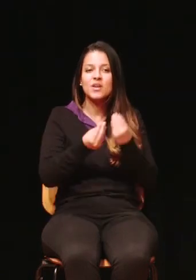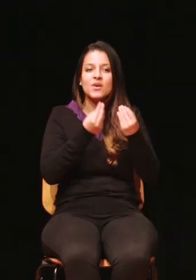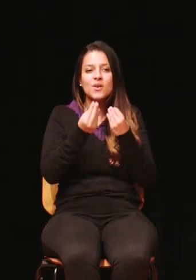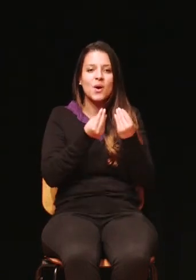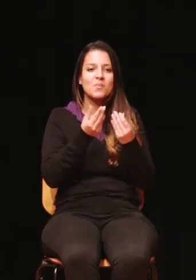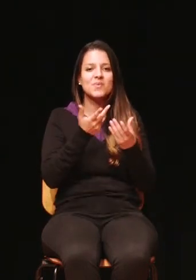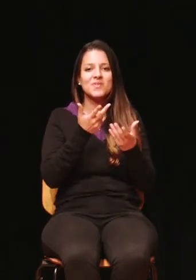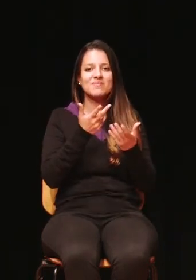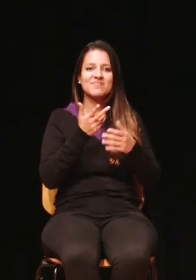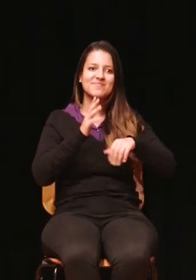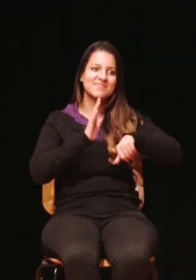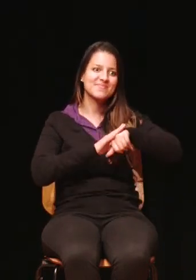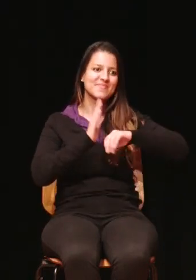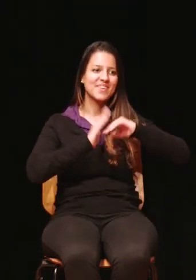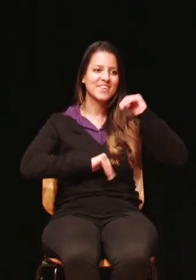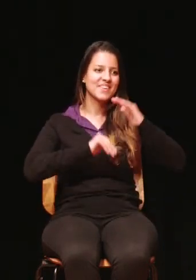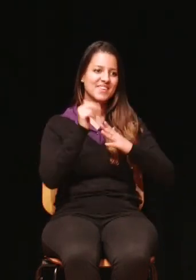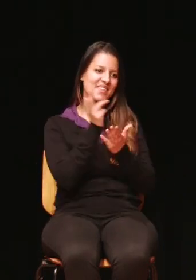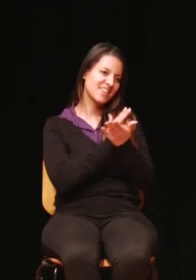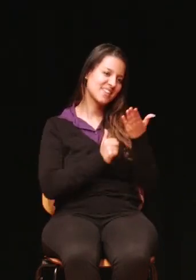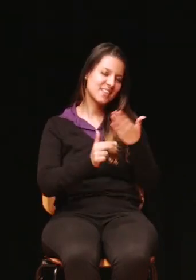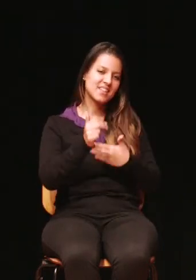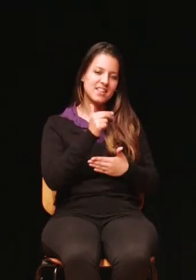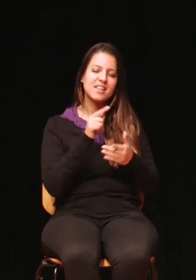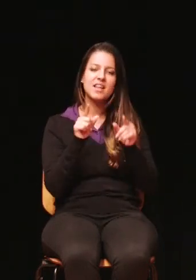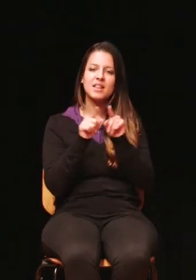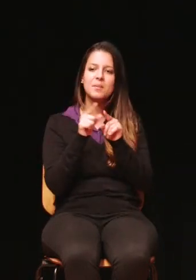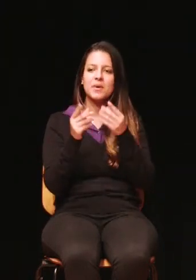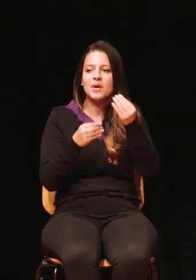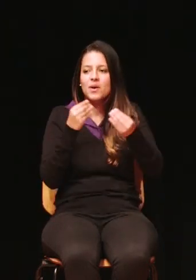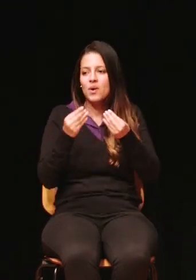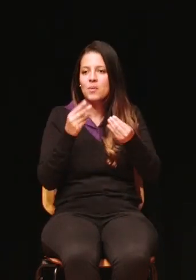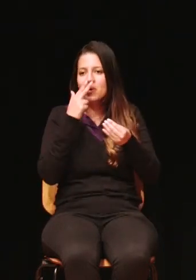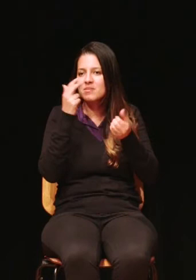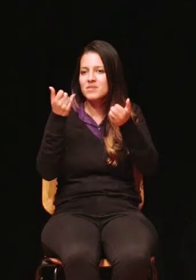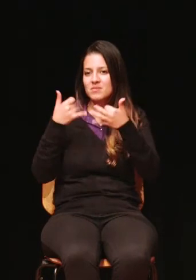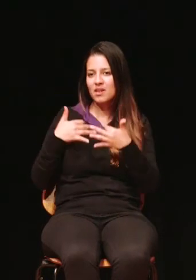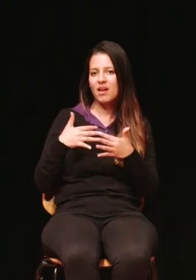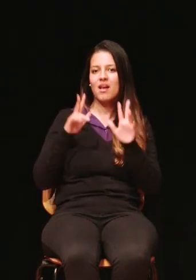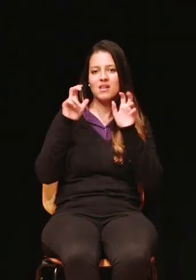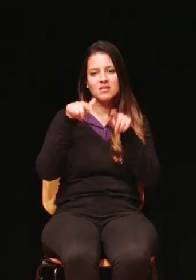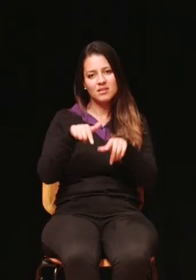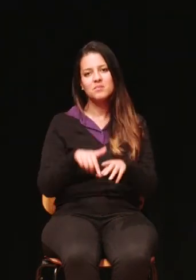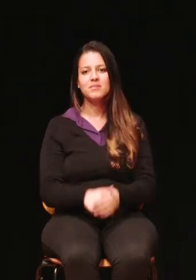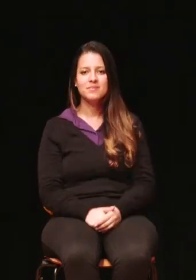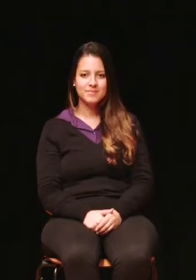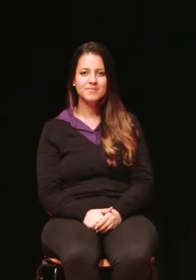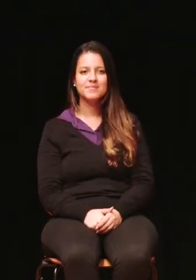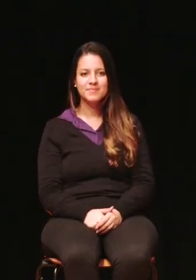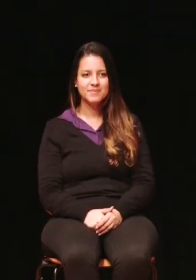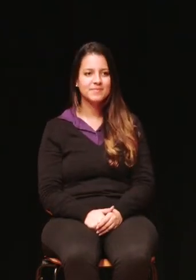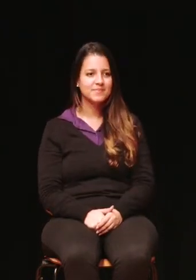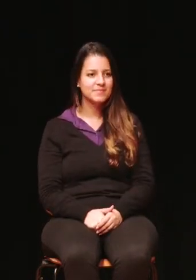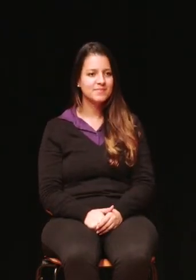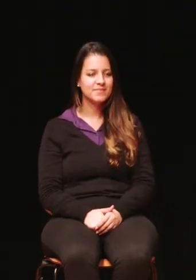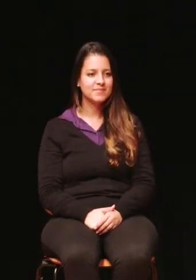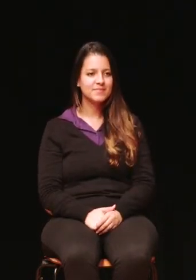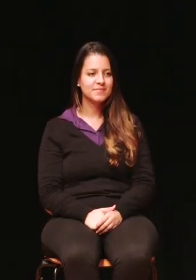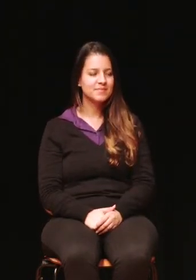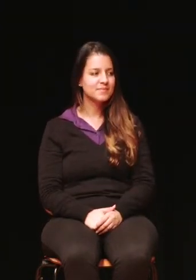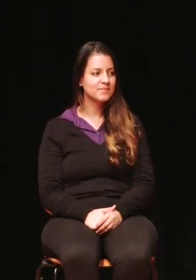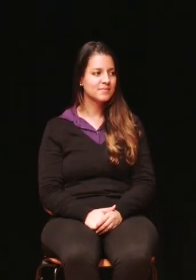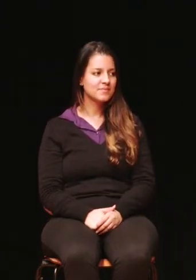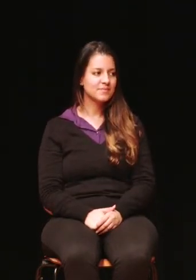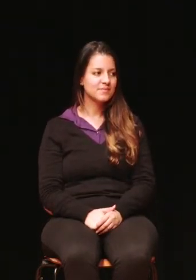atividade gráfica. E adoraria ter alguém que me falasse sobre isso. Tá? Mas eu acho que até vale